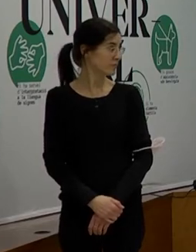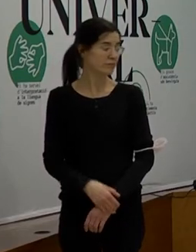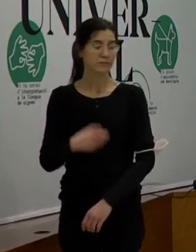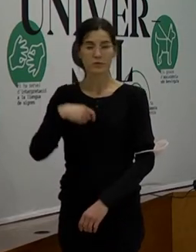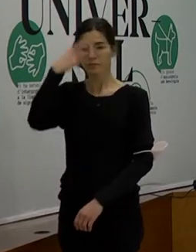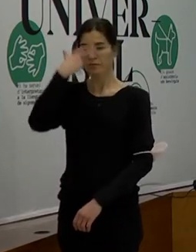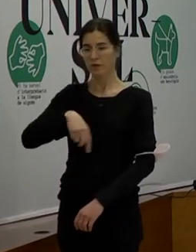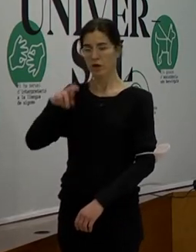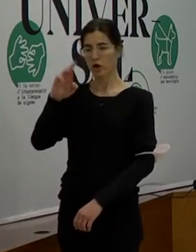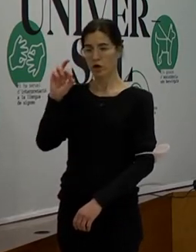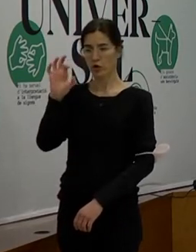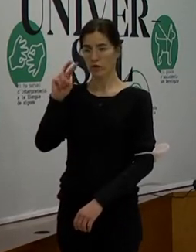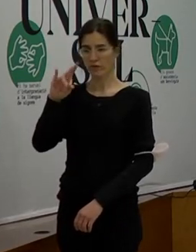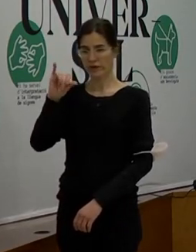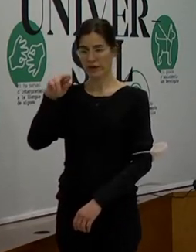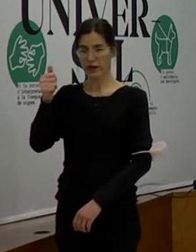Soc Rovira Vileta, arquitecte.